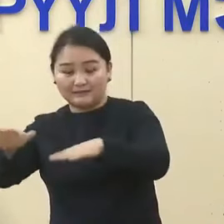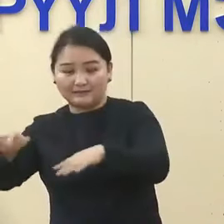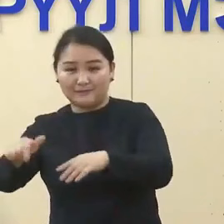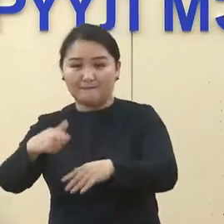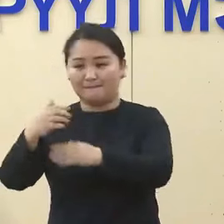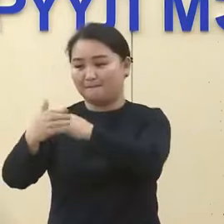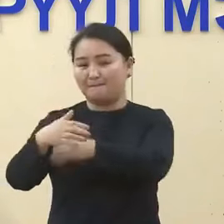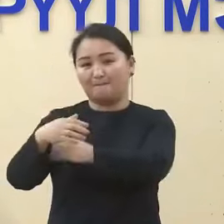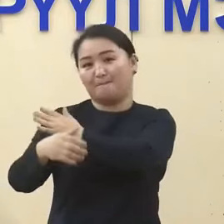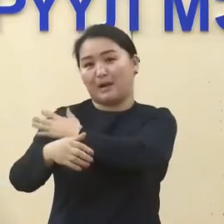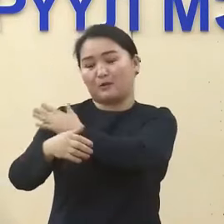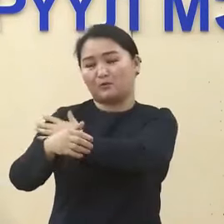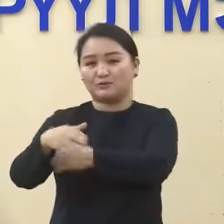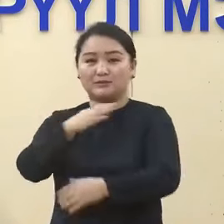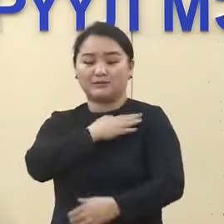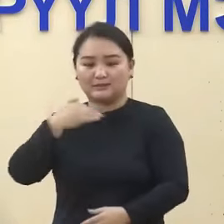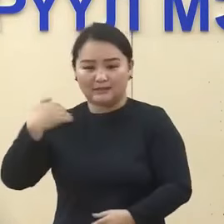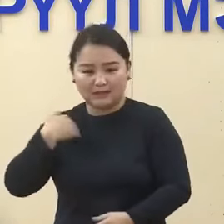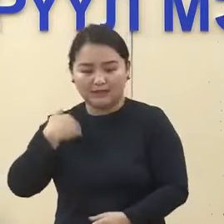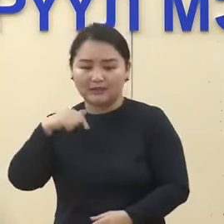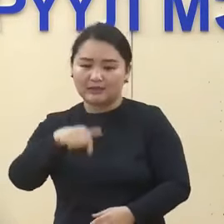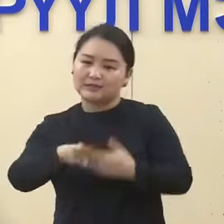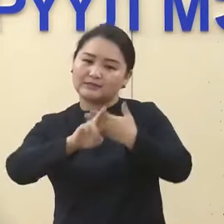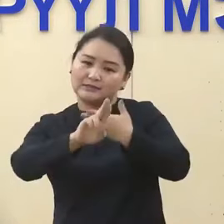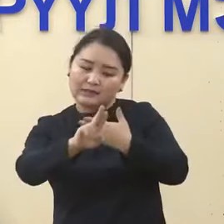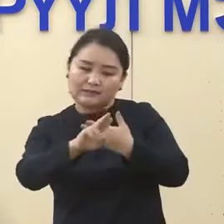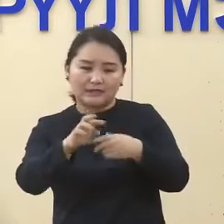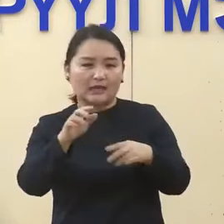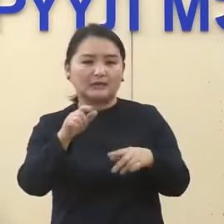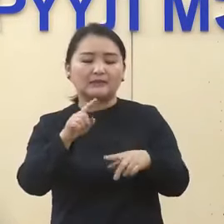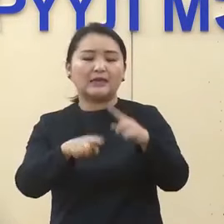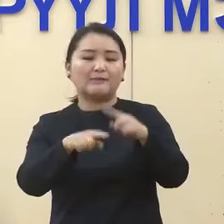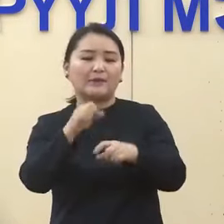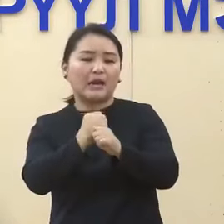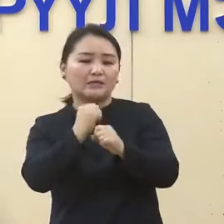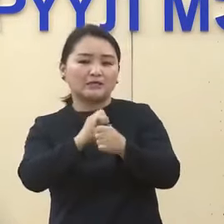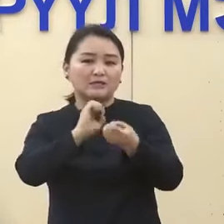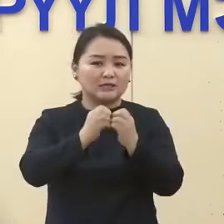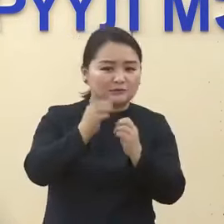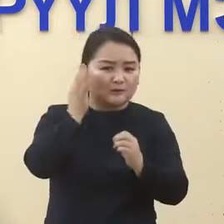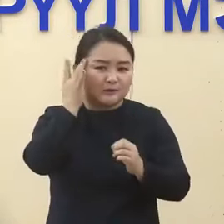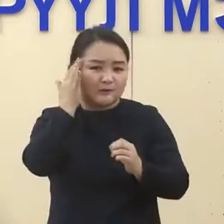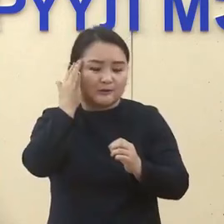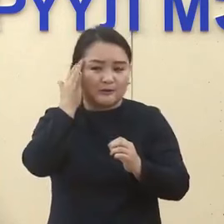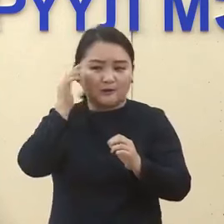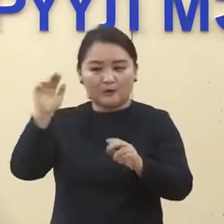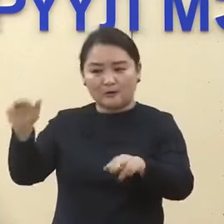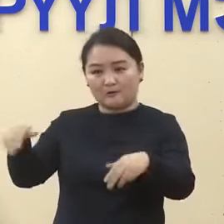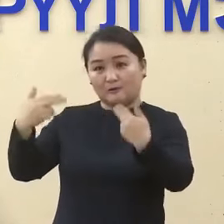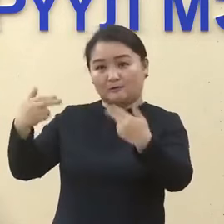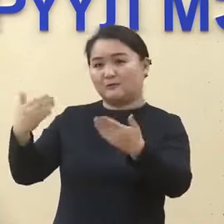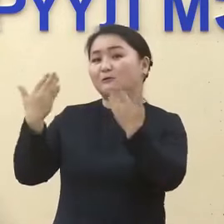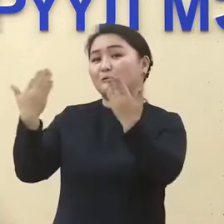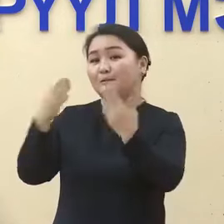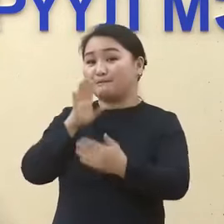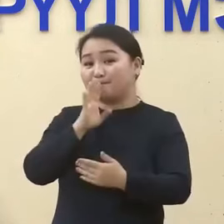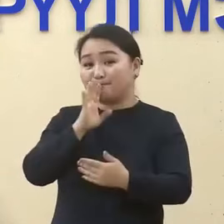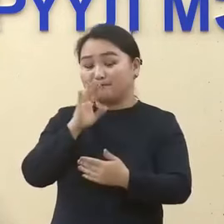онлайнаар холбогдож цаашдын одоо хэрэгжүүлэх арга хэмжээнийхээ талаар бол ярилцах гэж байгаа. Тэгэхээр ер нь бид одоо